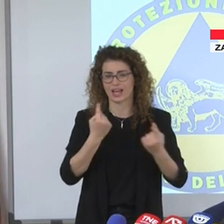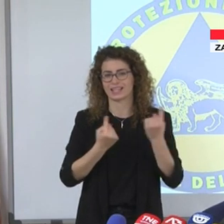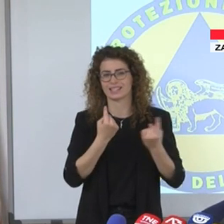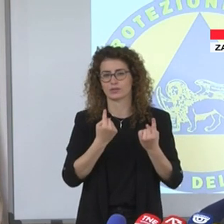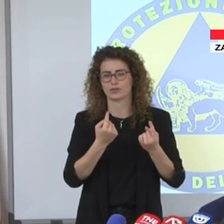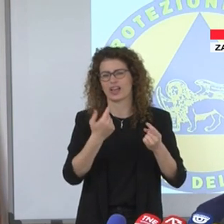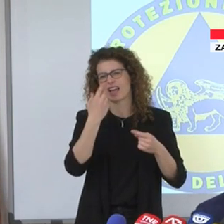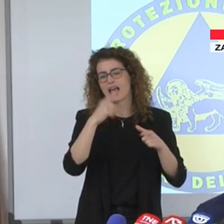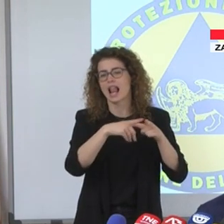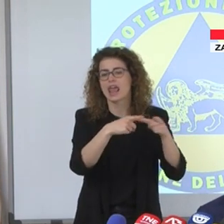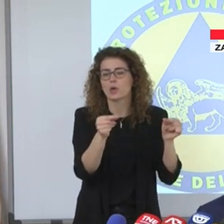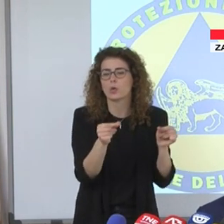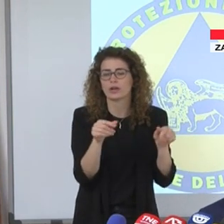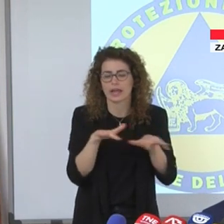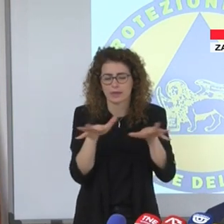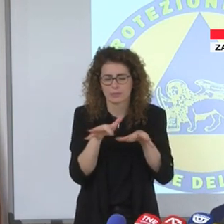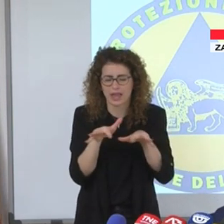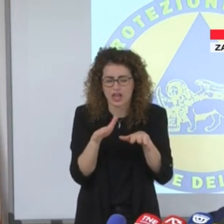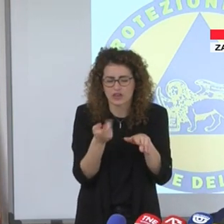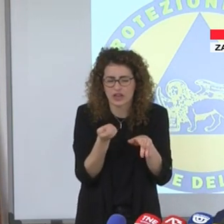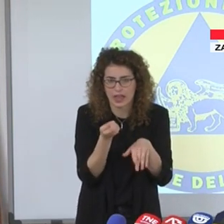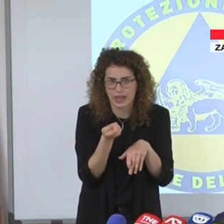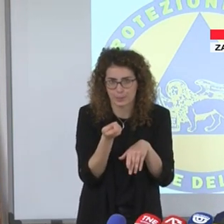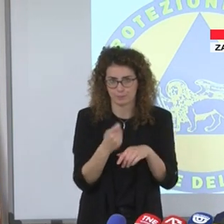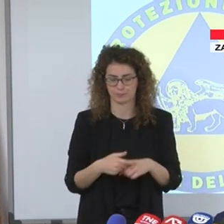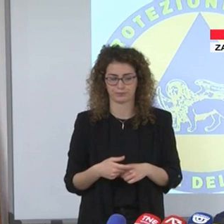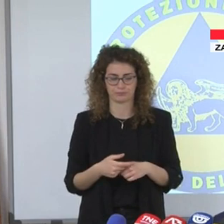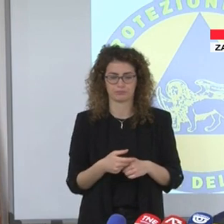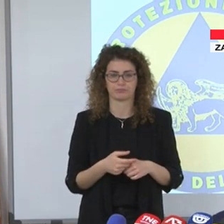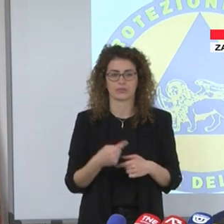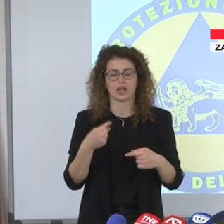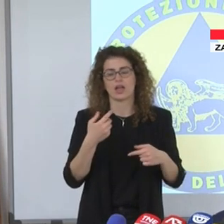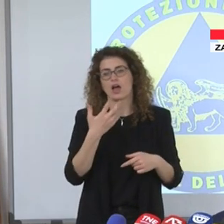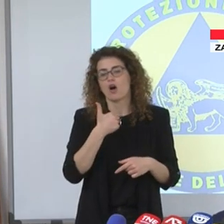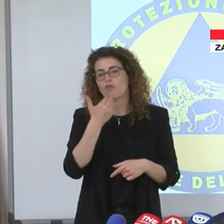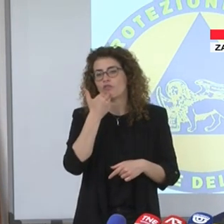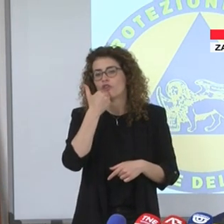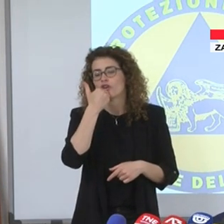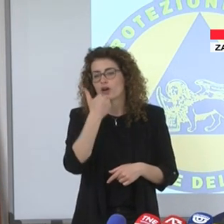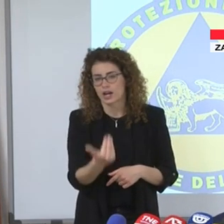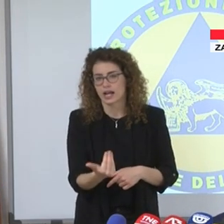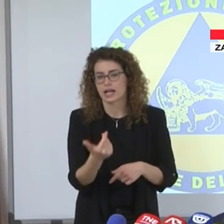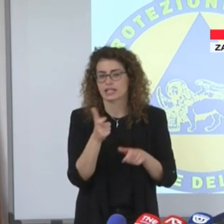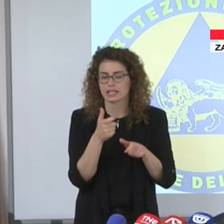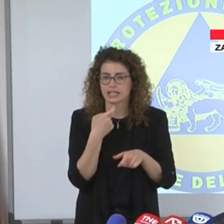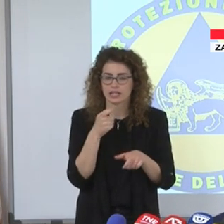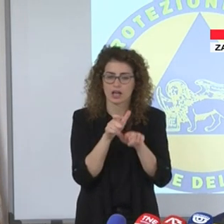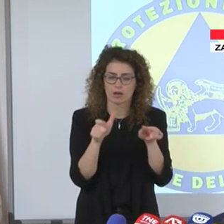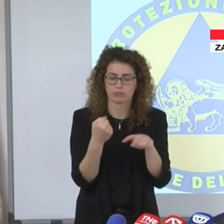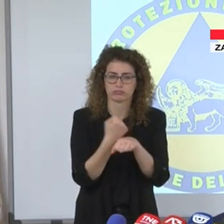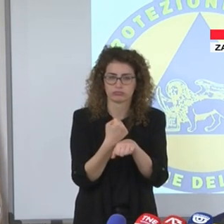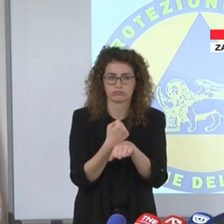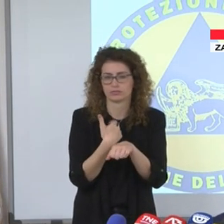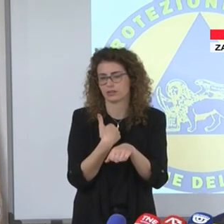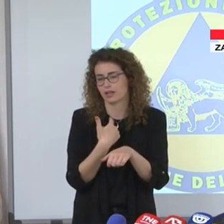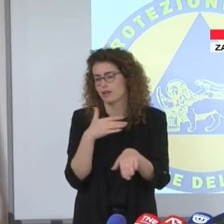realtà dove le spiagge sono ridottissime. Però insomma io voglio ringraziare tutti i nostri operatori che come al solito sono stati i primi a